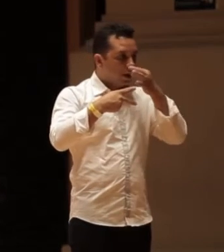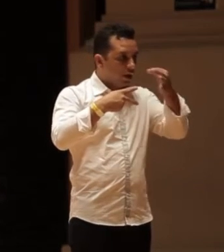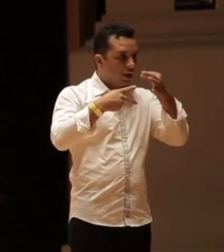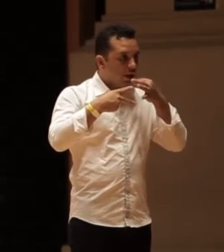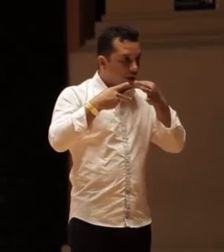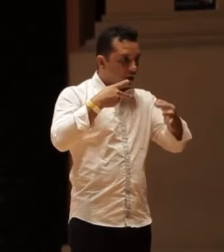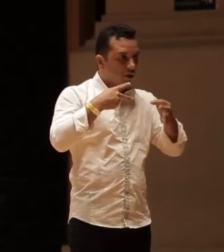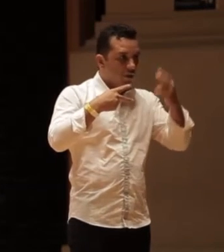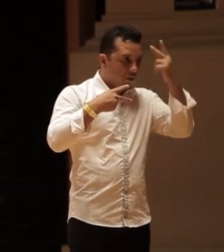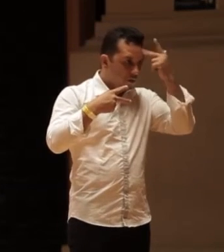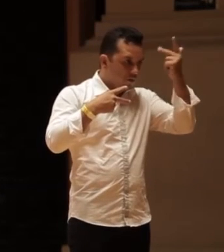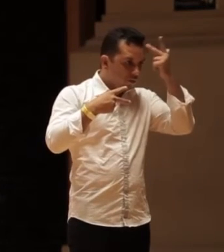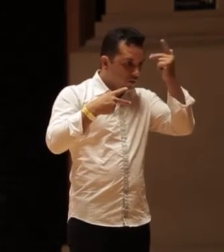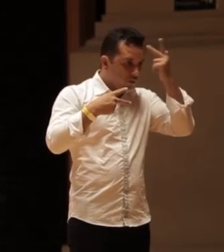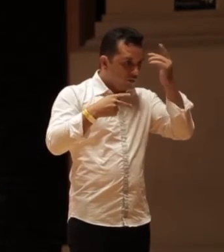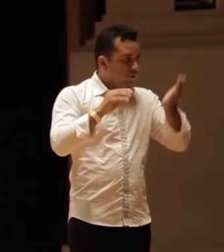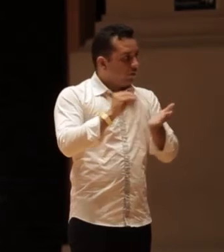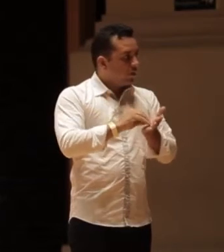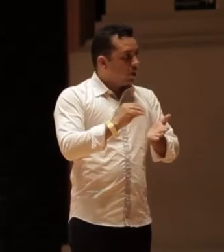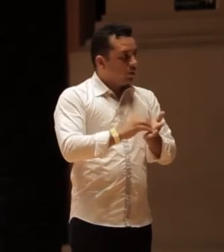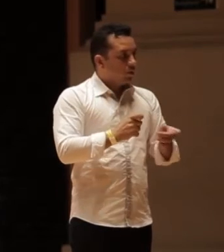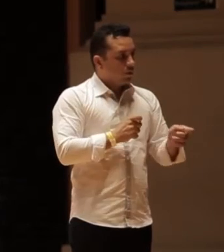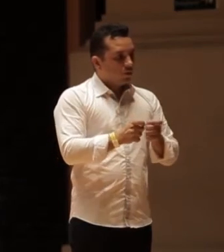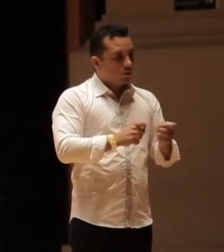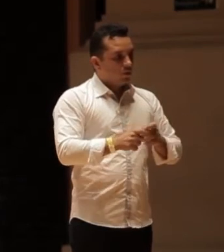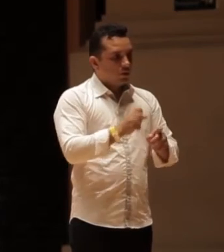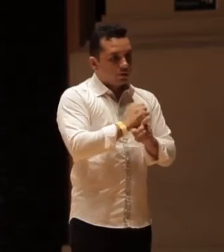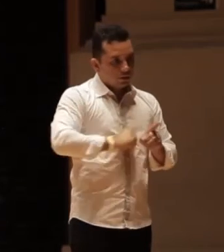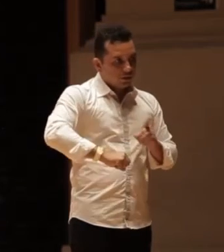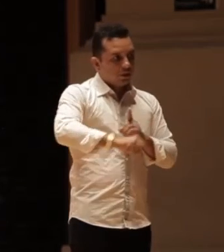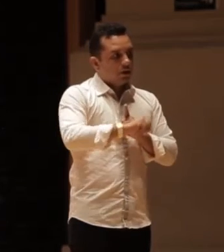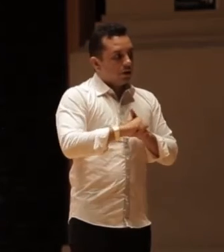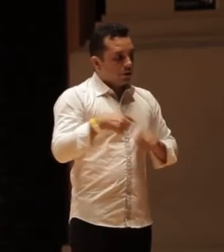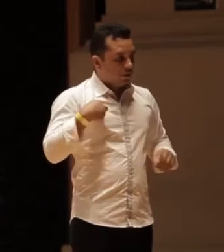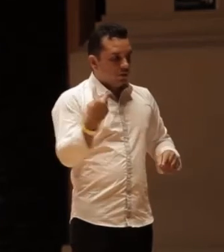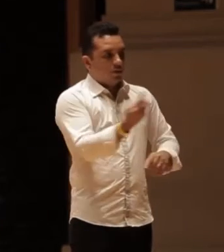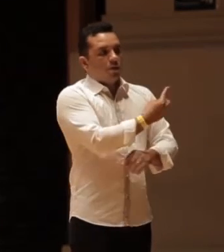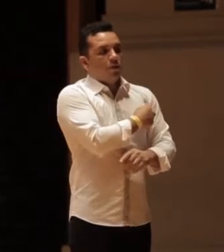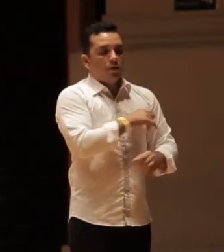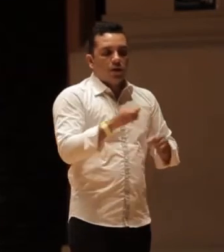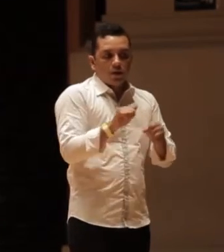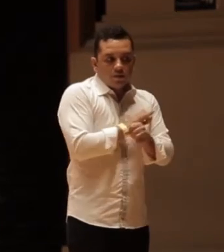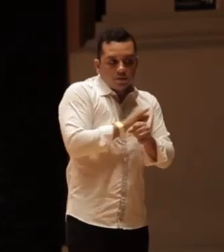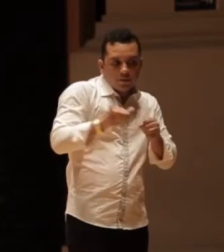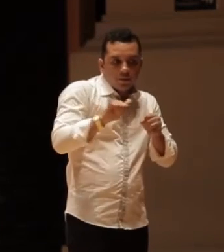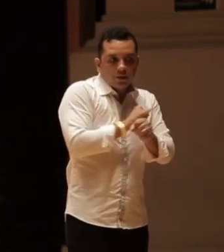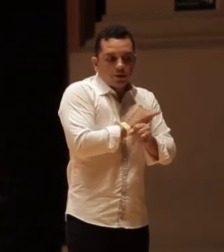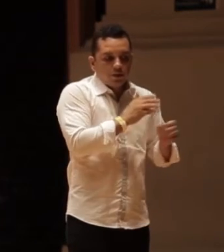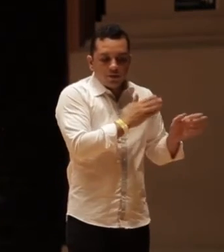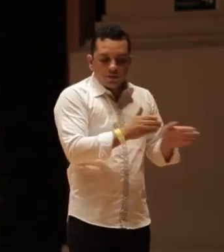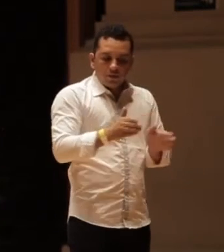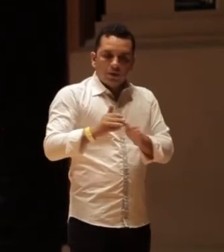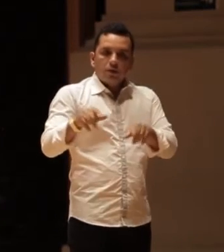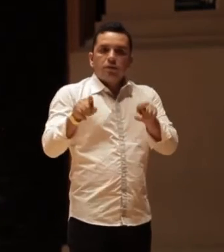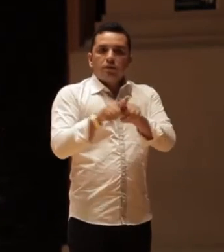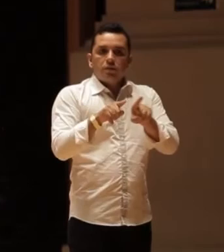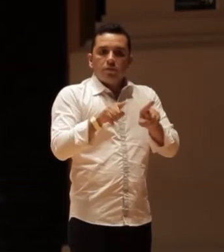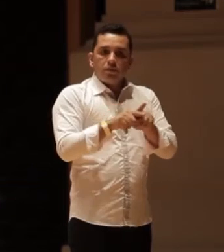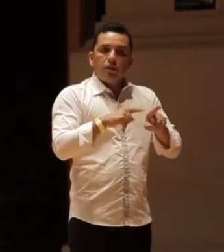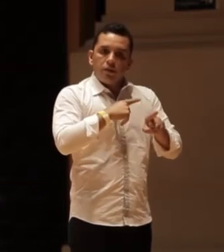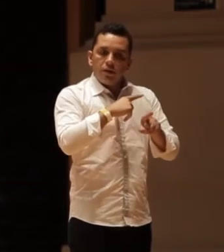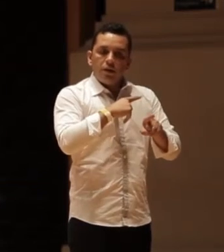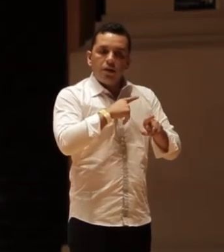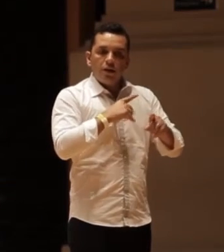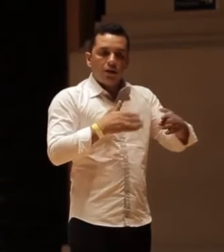s pouca presença de controle social nós estamos aprimorando esse processo e uma restrição de